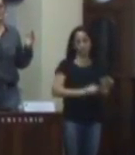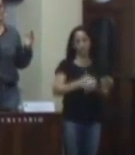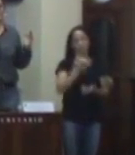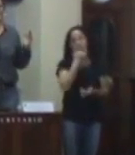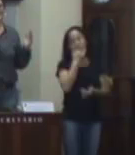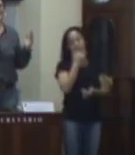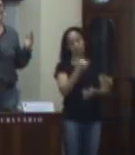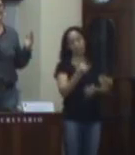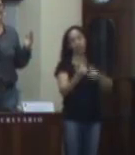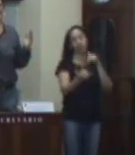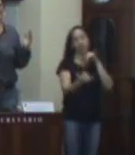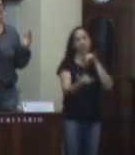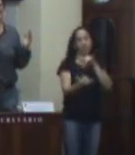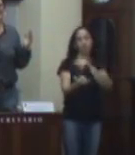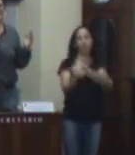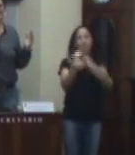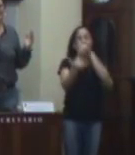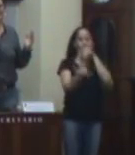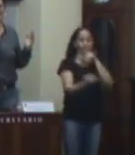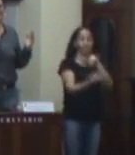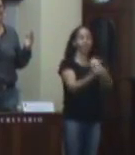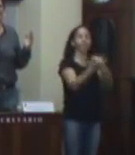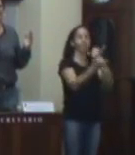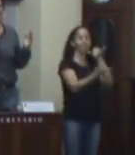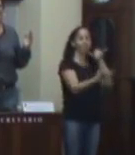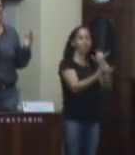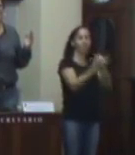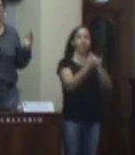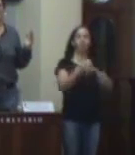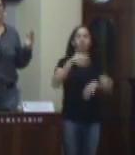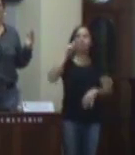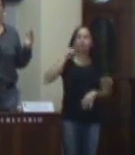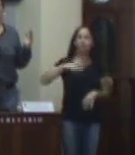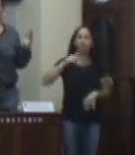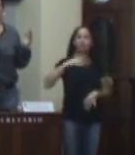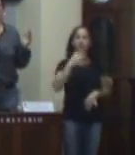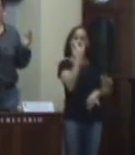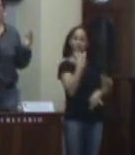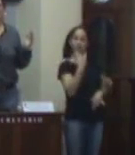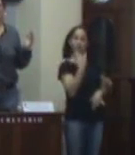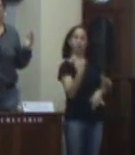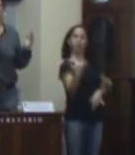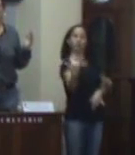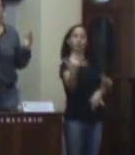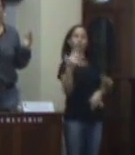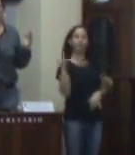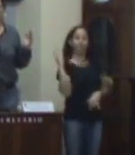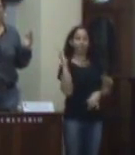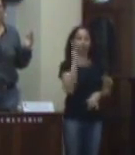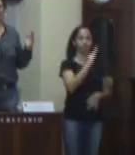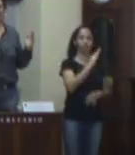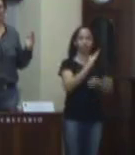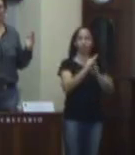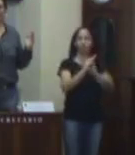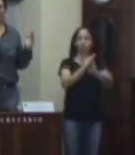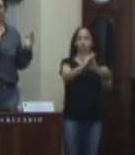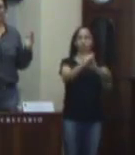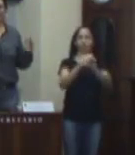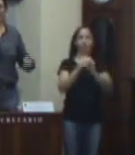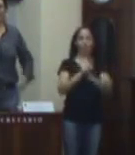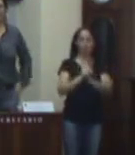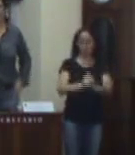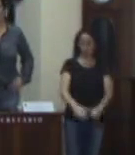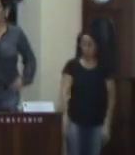Perdoai as nossas ofensas, assim como nós perdoamos a quem nos ofende. Não nos deixeis cair em tentação, mas livrai-nos do